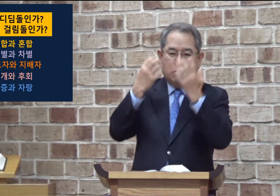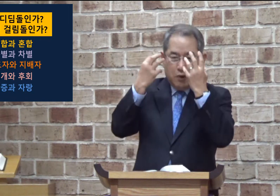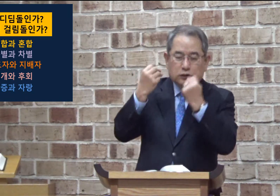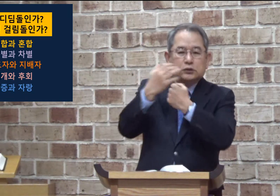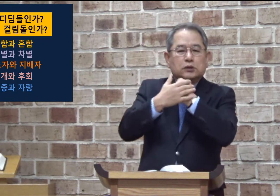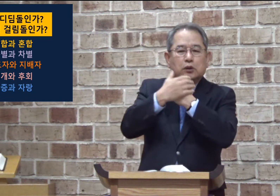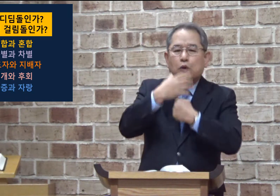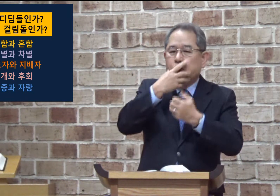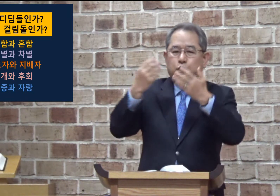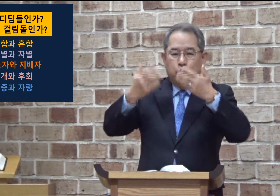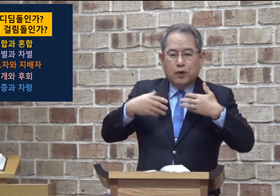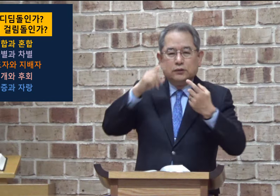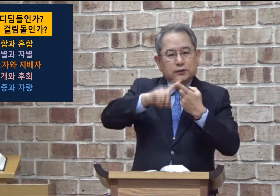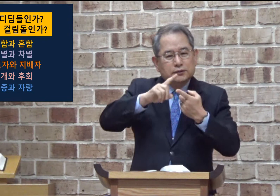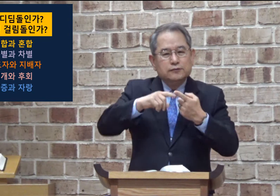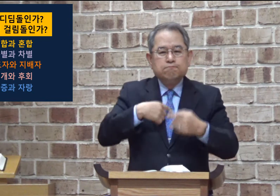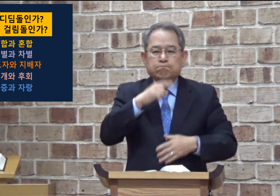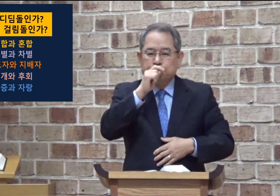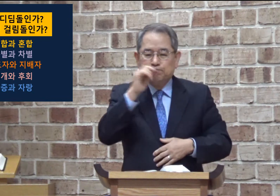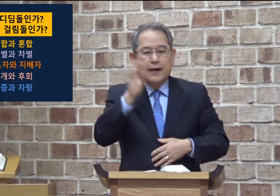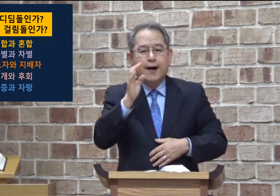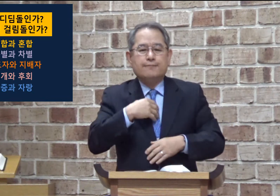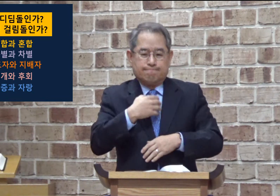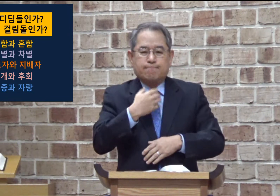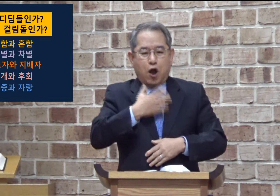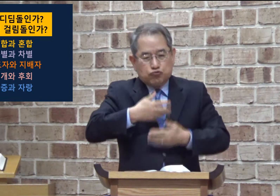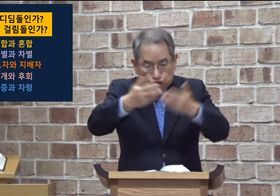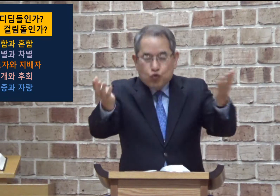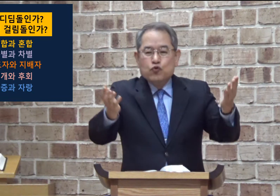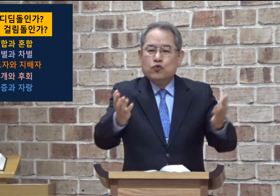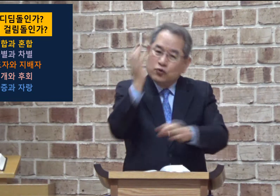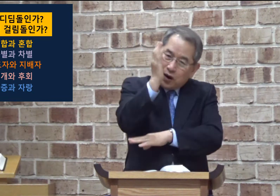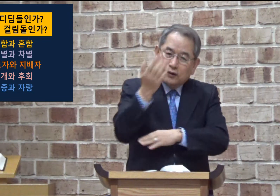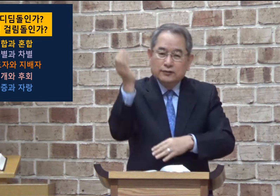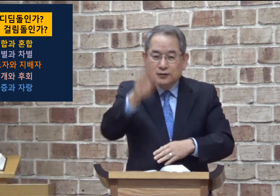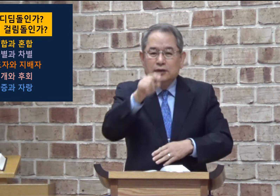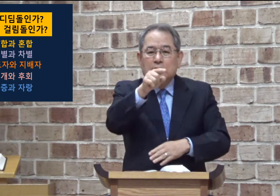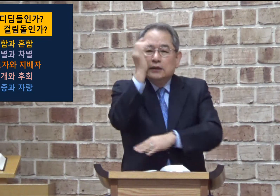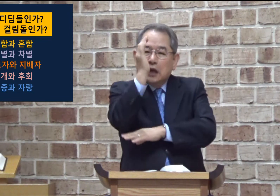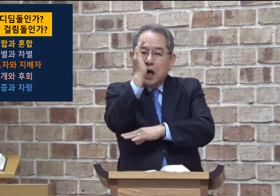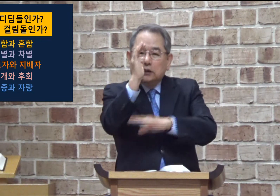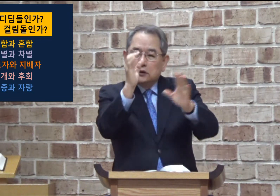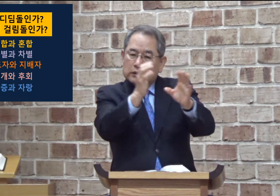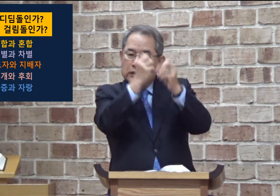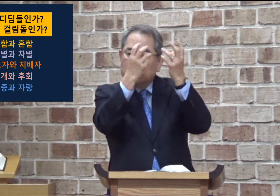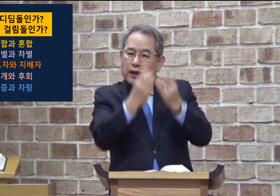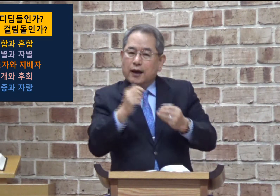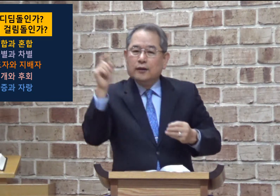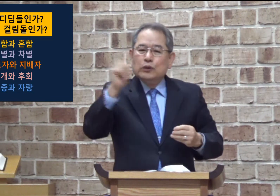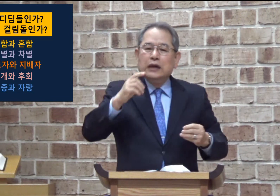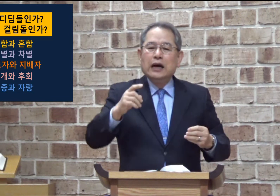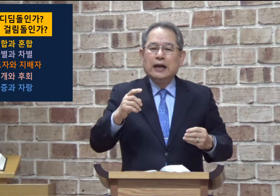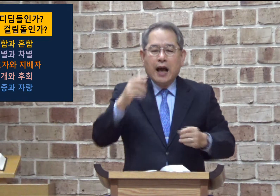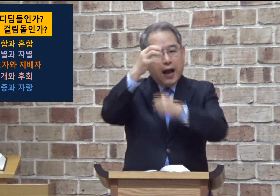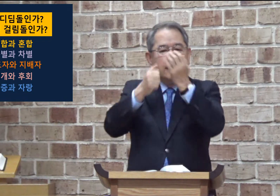하나님께 영광을 돌리고 나를 사랑해 주신 것에 대한 감사인가, 아니면 나를 자랑하기 위해서인가,